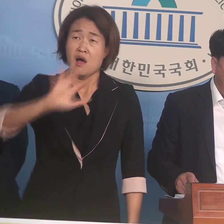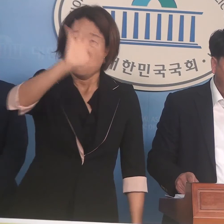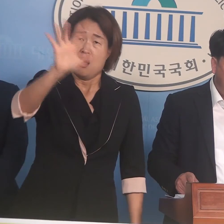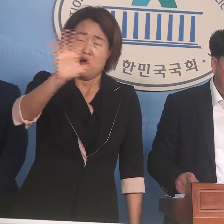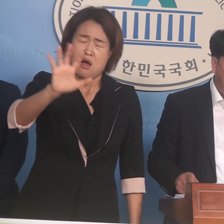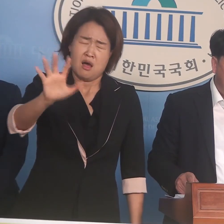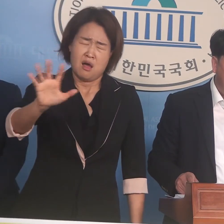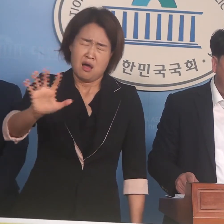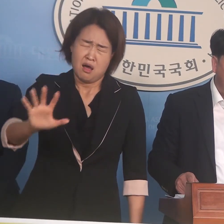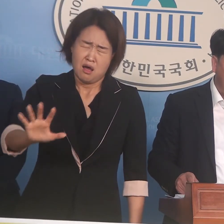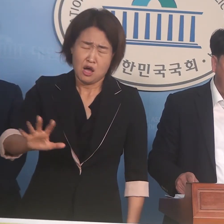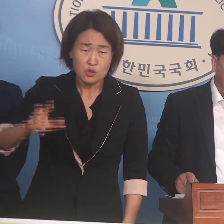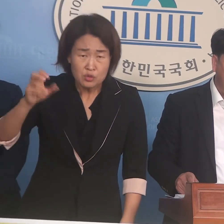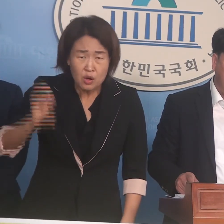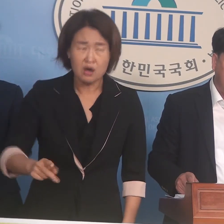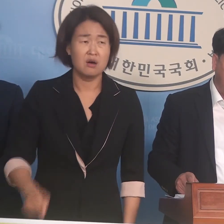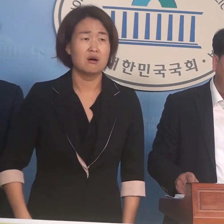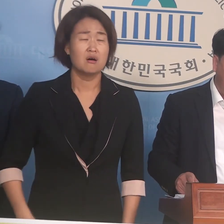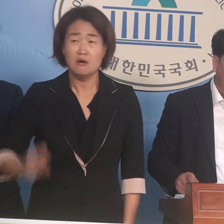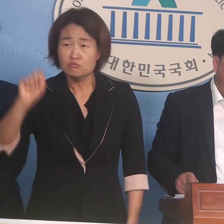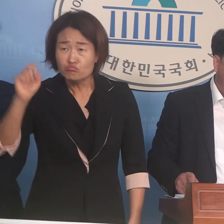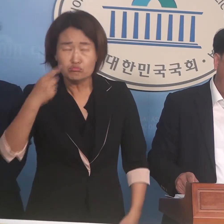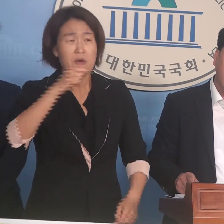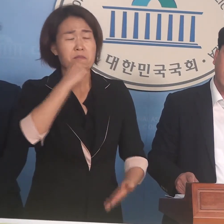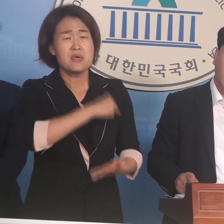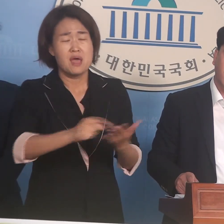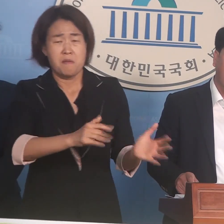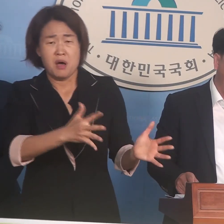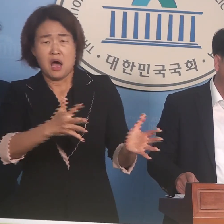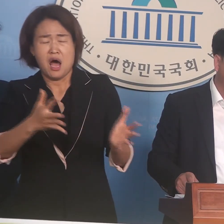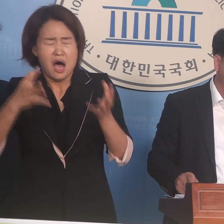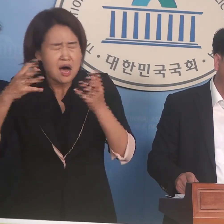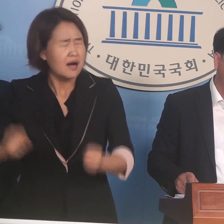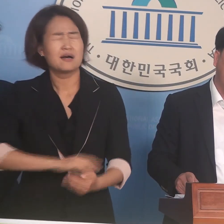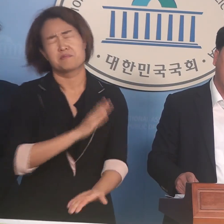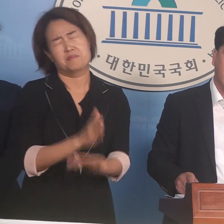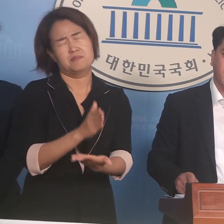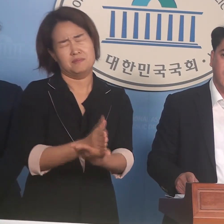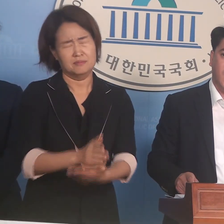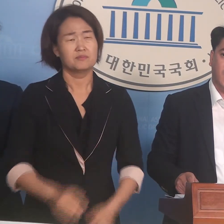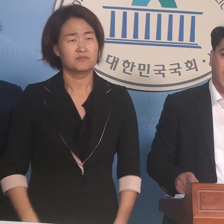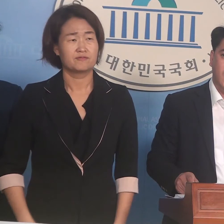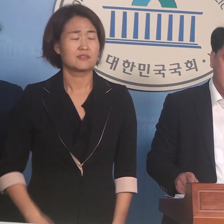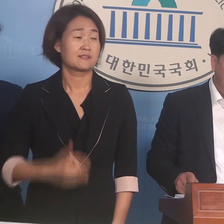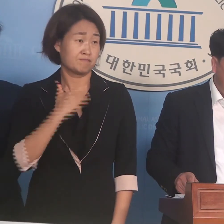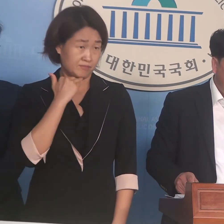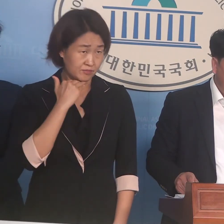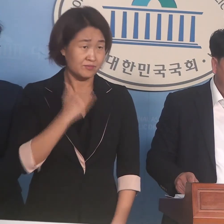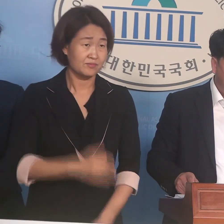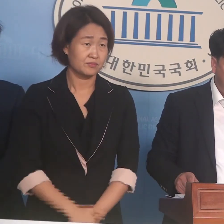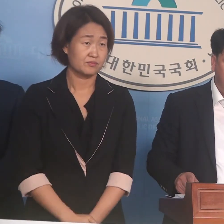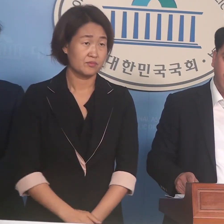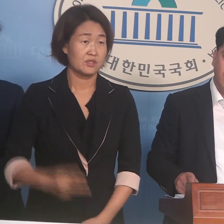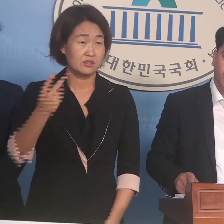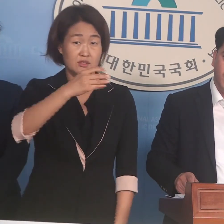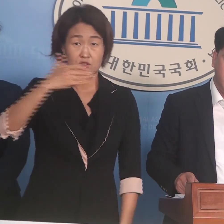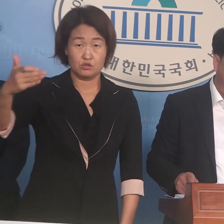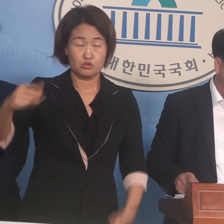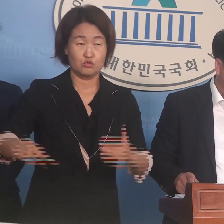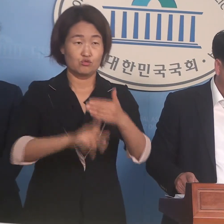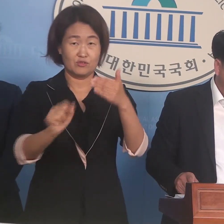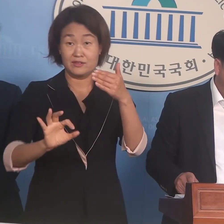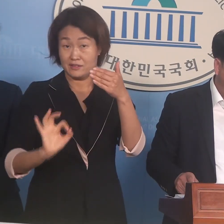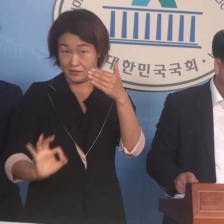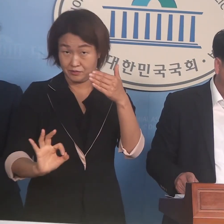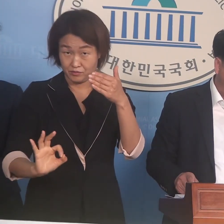반복되어 수만 명의 피해자가 일어나지 않도록 공정한 결과를 도출해내기를 기대한다. 2019년 9월